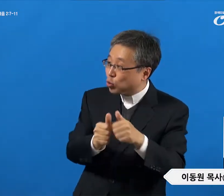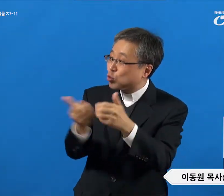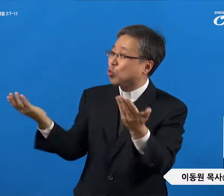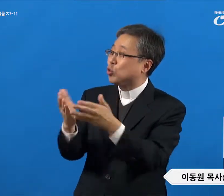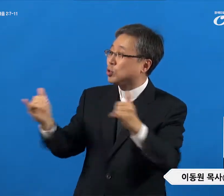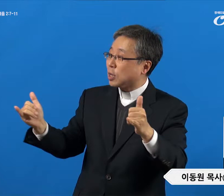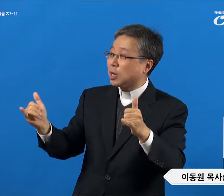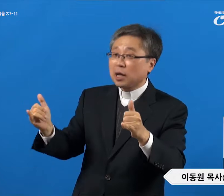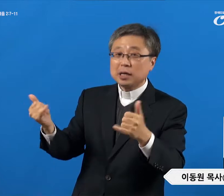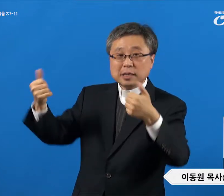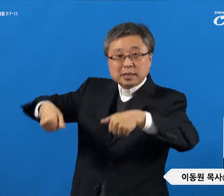한번 해보세요.